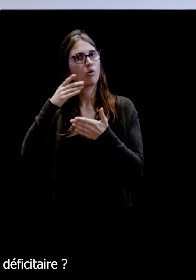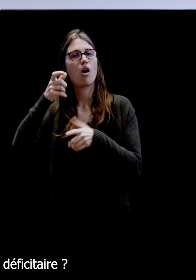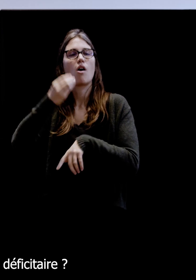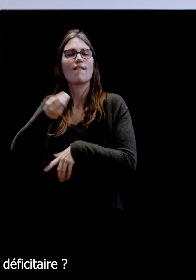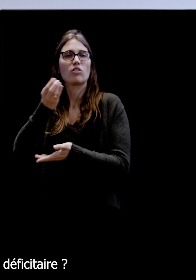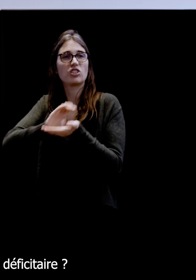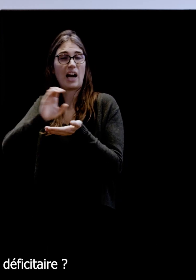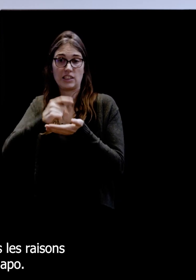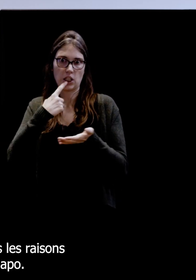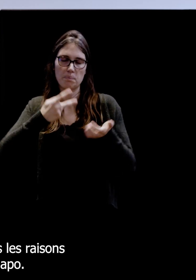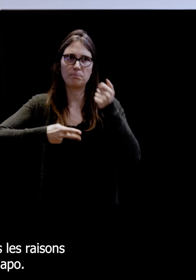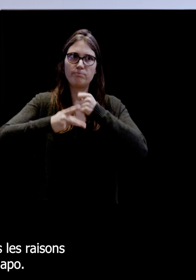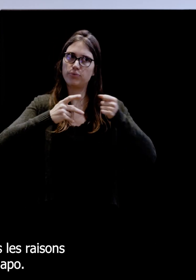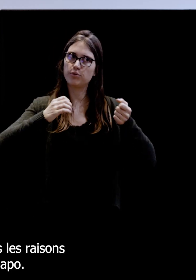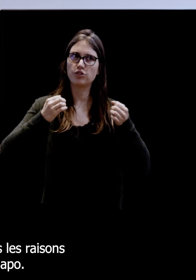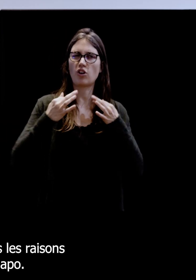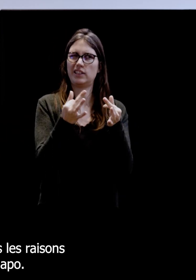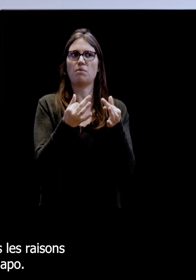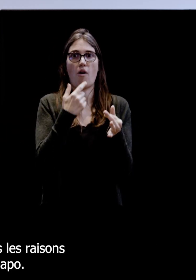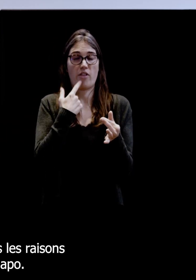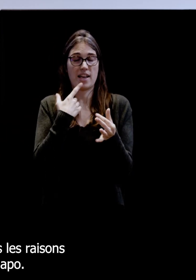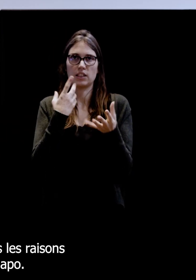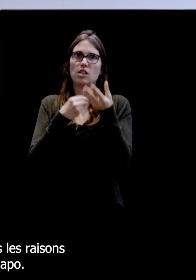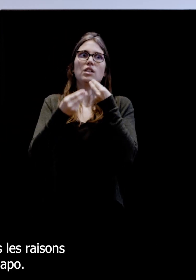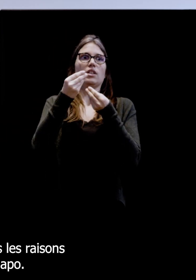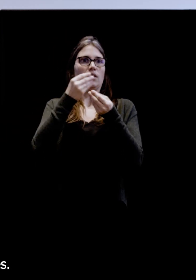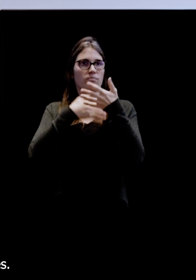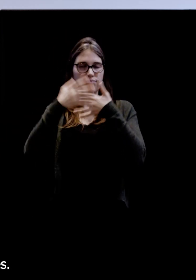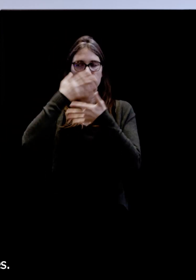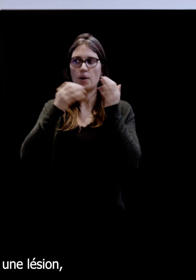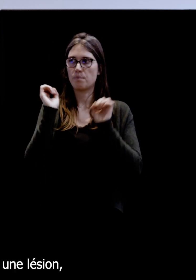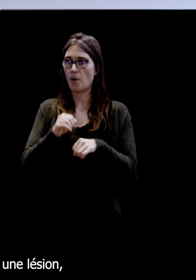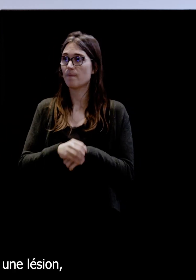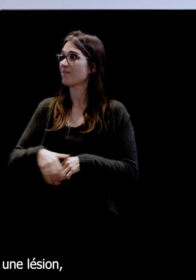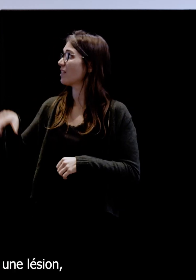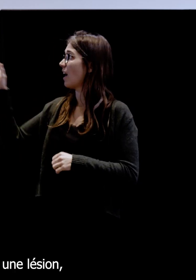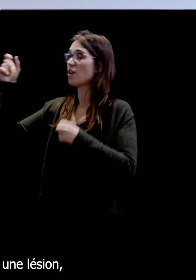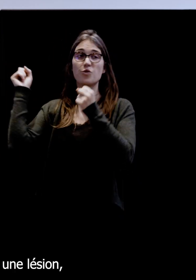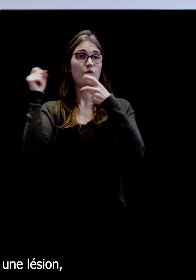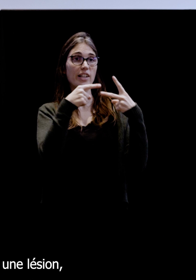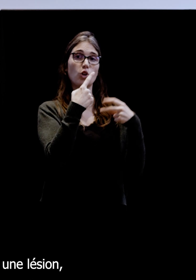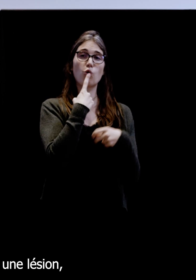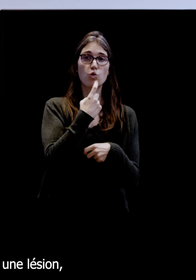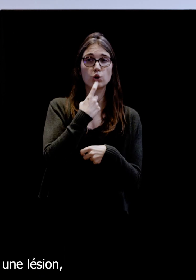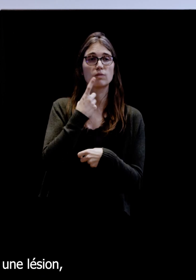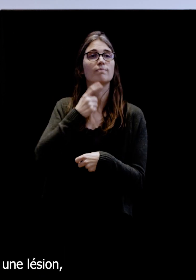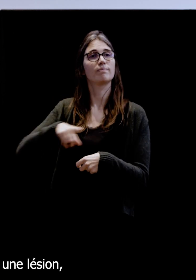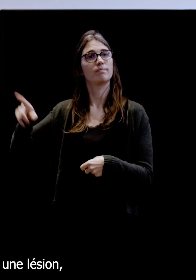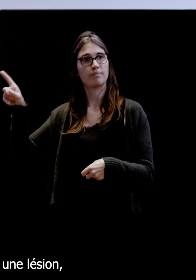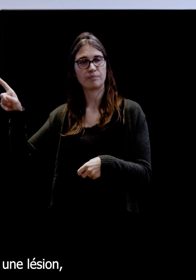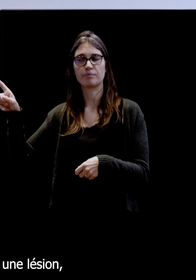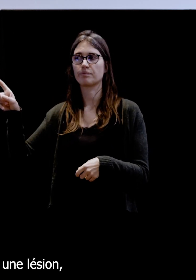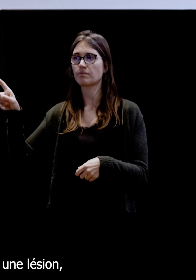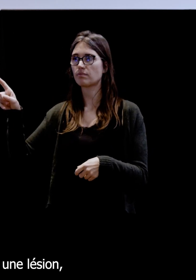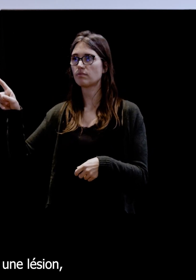pourquoi ça peut être déficitaire ? C'est déficitaire pour toutes les raisons qui sont sur cette diapo, les flèches rouges, c'est-à-dire que vous avez